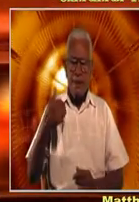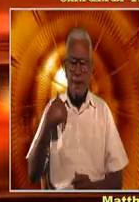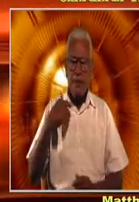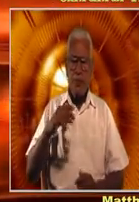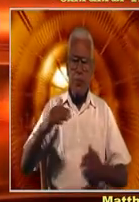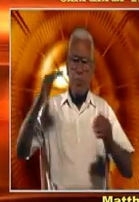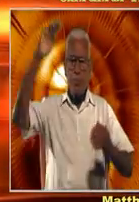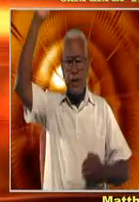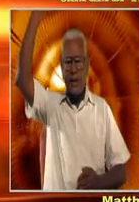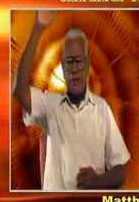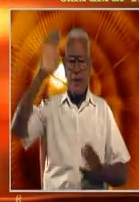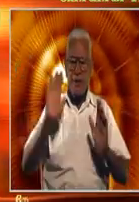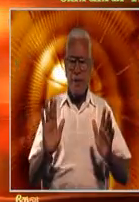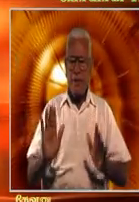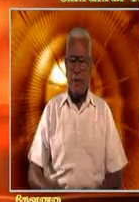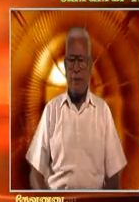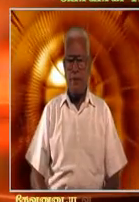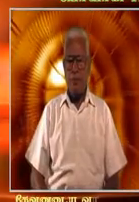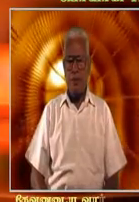என்னிலும் பெறியவரா இருக்கிறார்